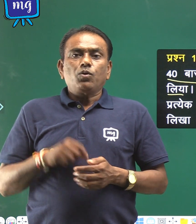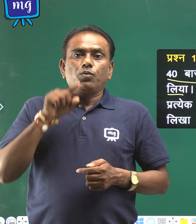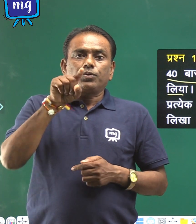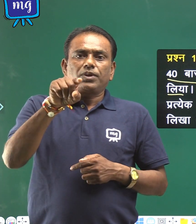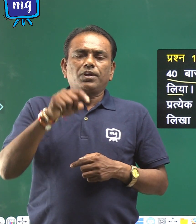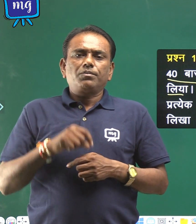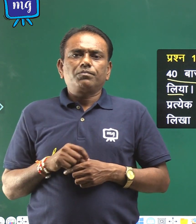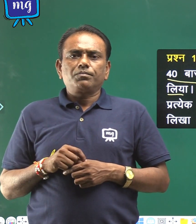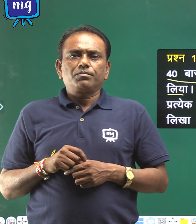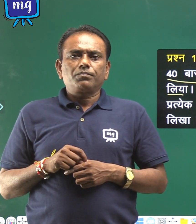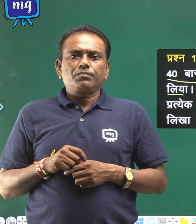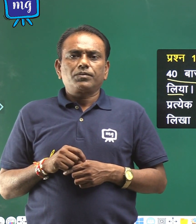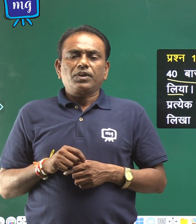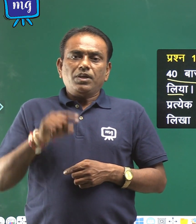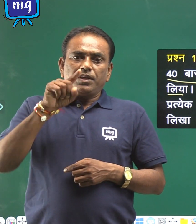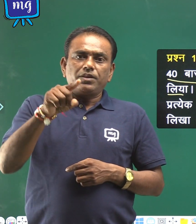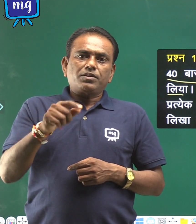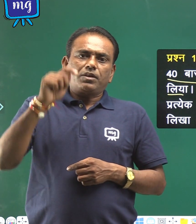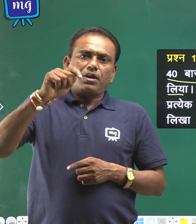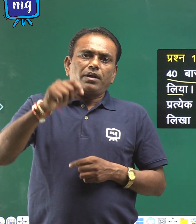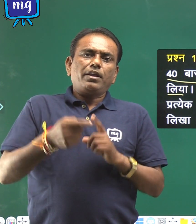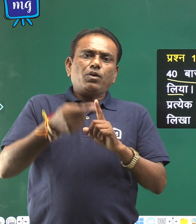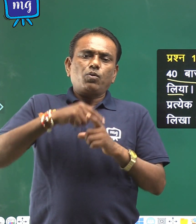उसने इस कार्य को